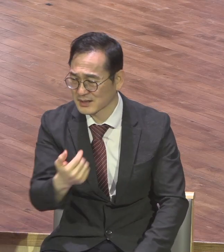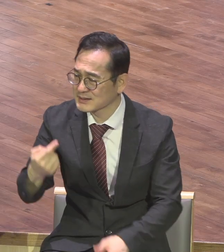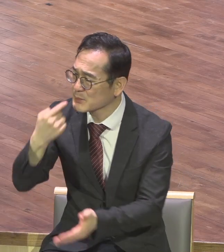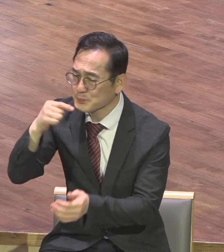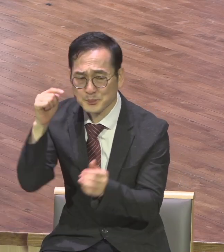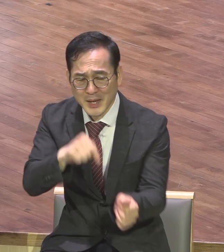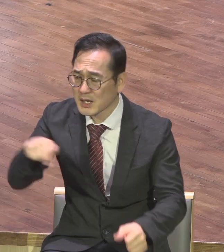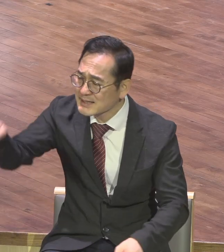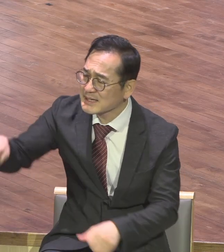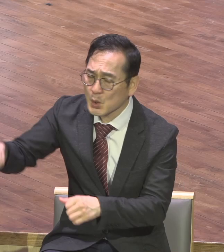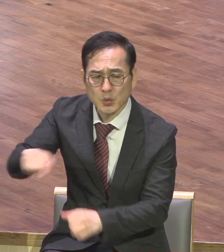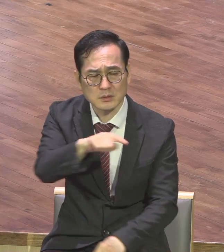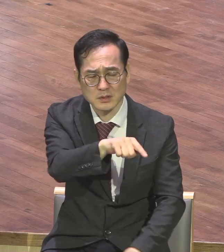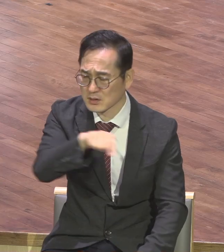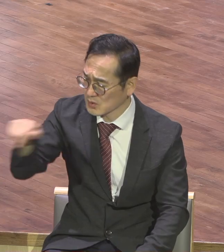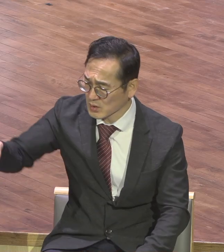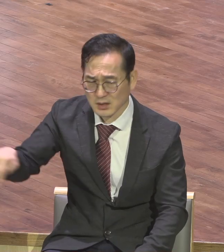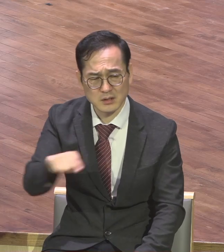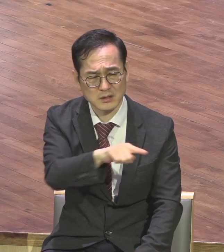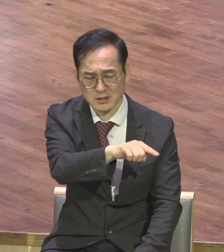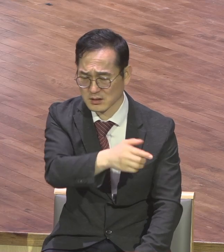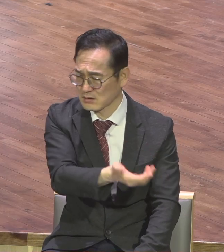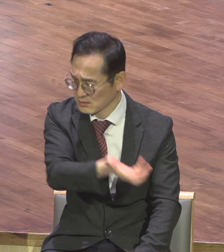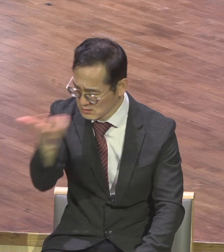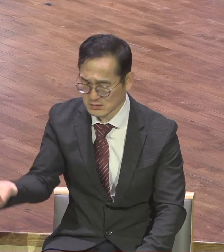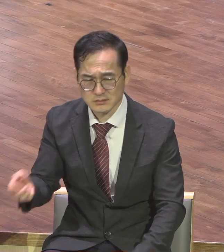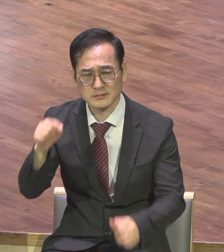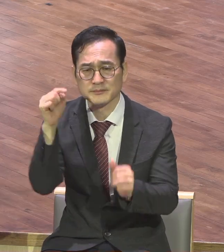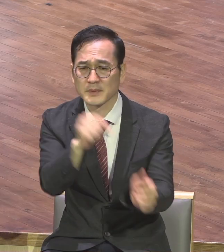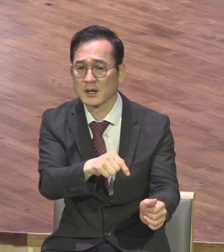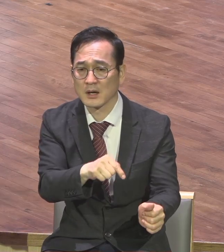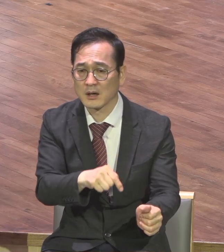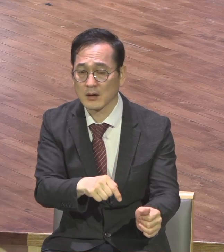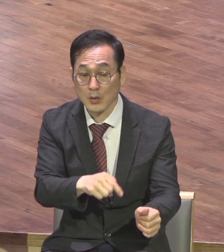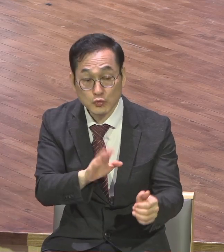이제 선택된 이스라엘 백성들.